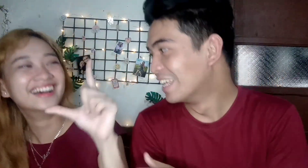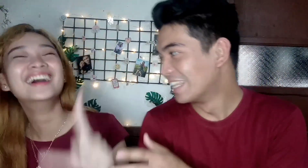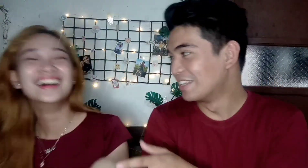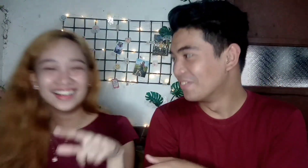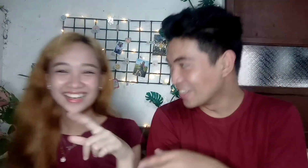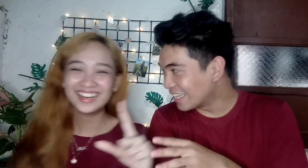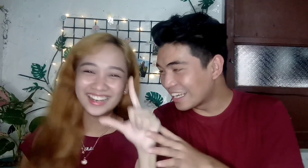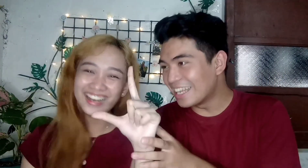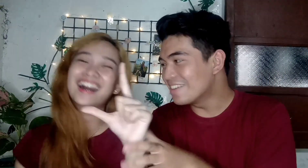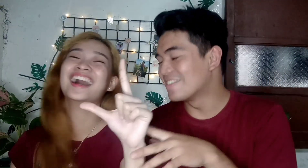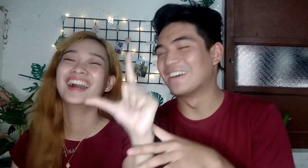Hindi mo pa talaga alam.